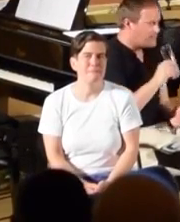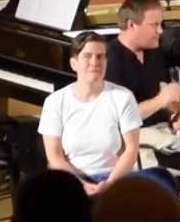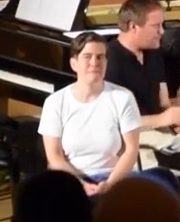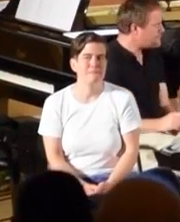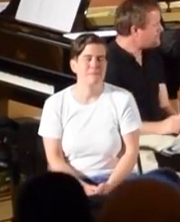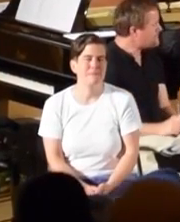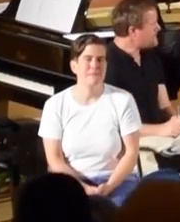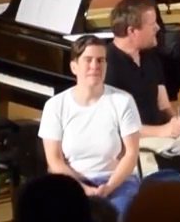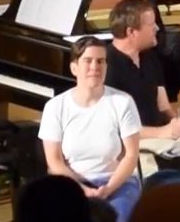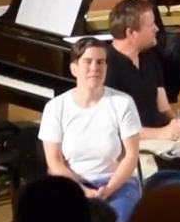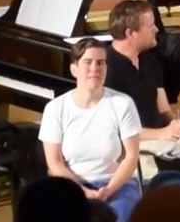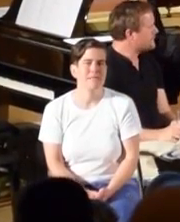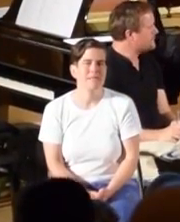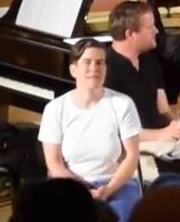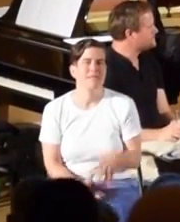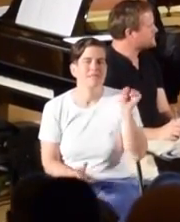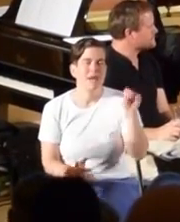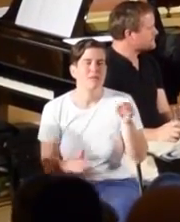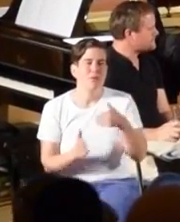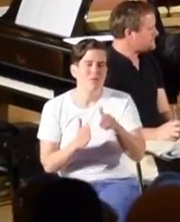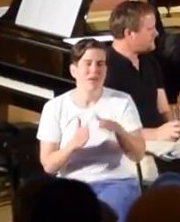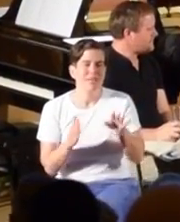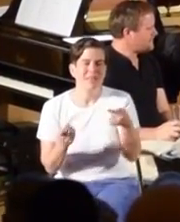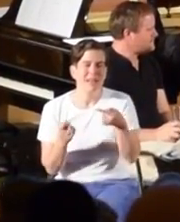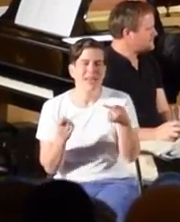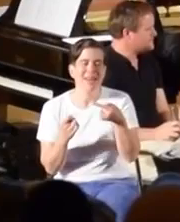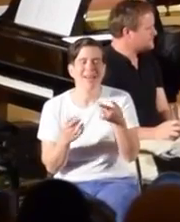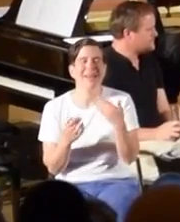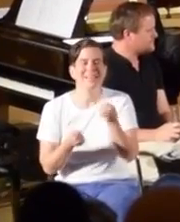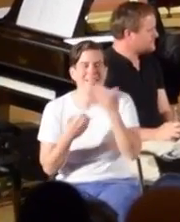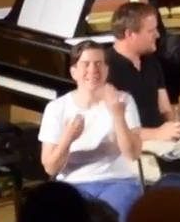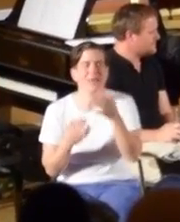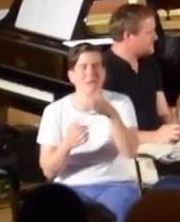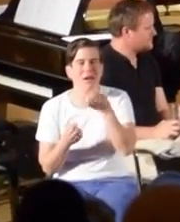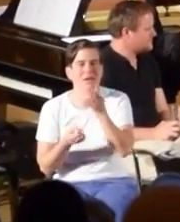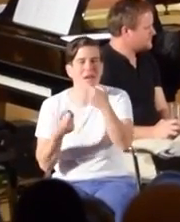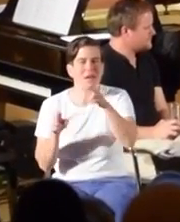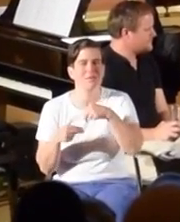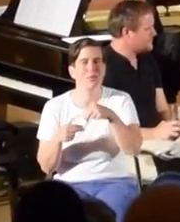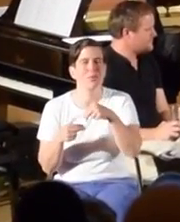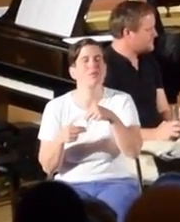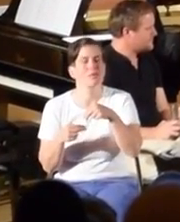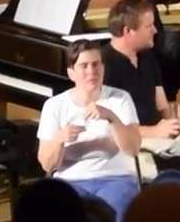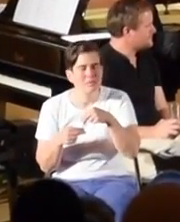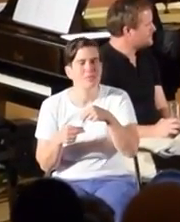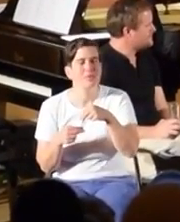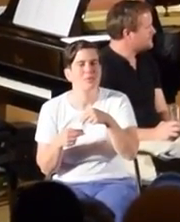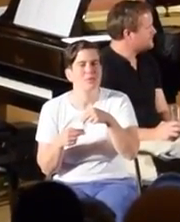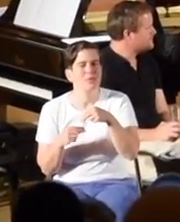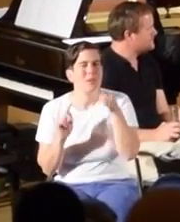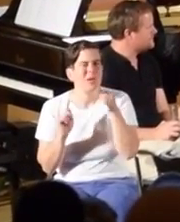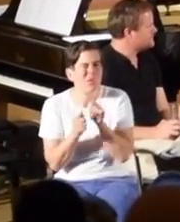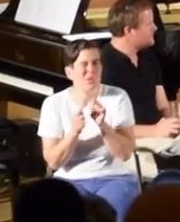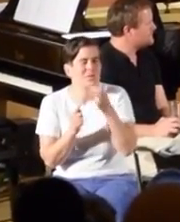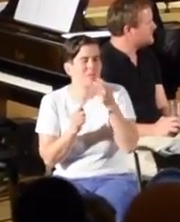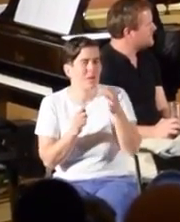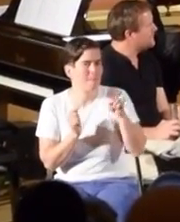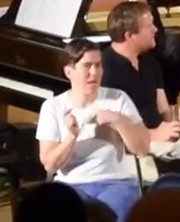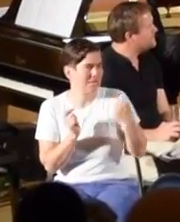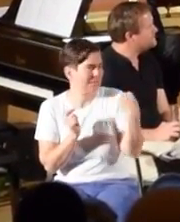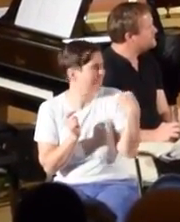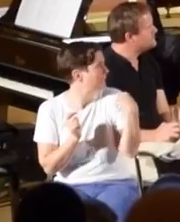Ich könnte noch ewig mit euch weiterreden. Ich glaube, es waren ein paar klare Fragen und auch ein paar sehr klare Antworten jetzt dabei. Ich möchte noch ganz kurz nachtragen, der Preis, von dem vorhin die